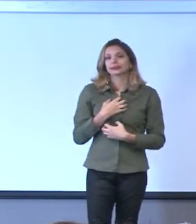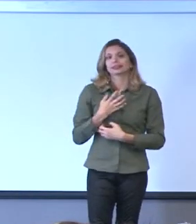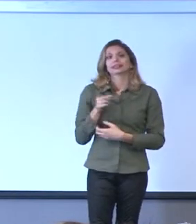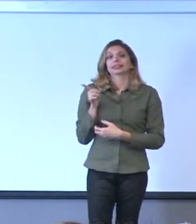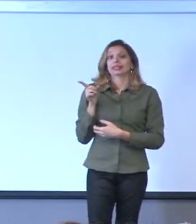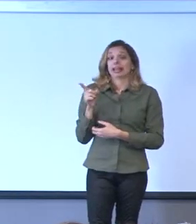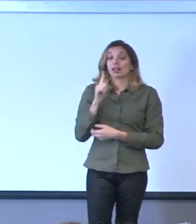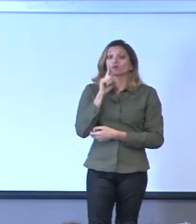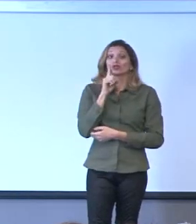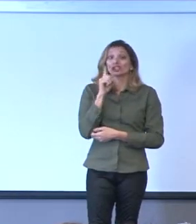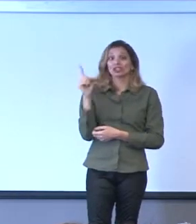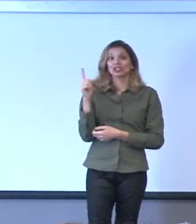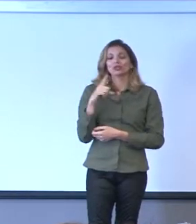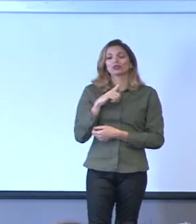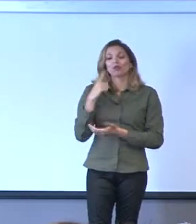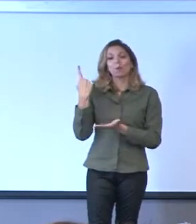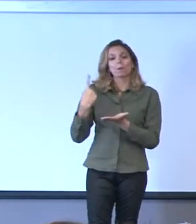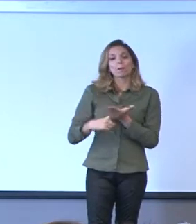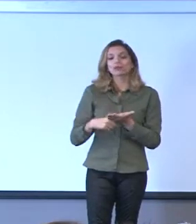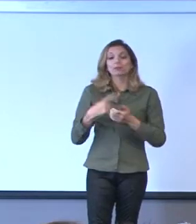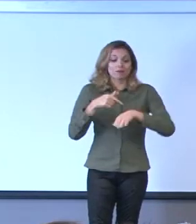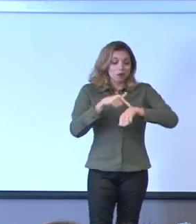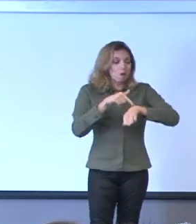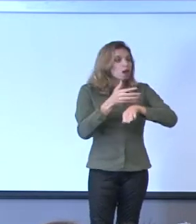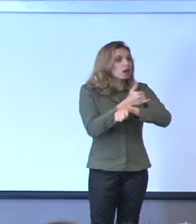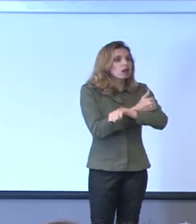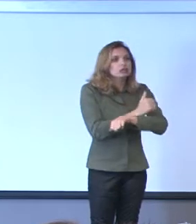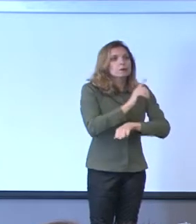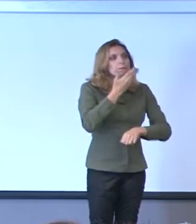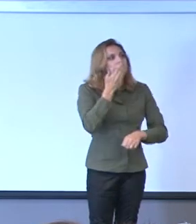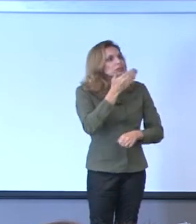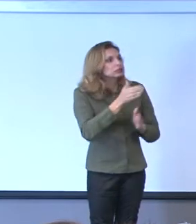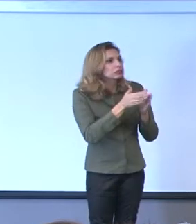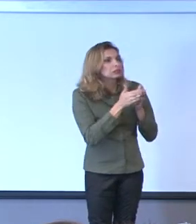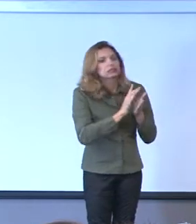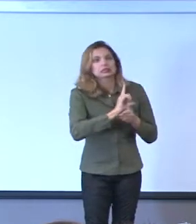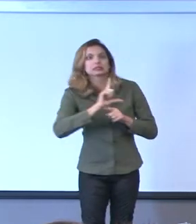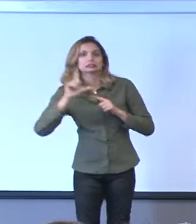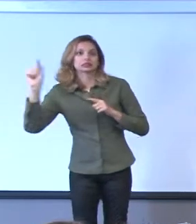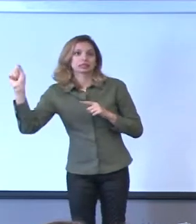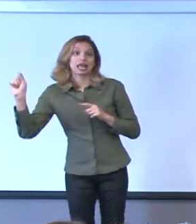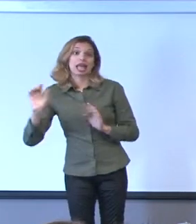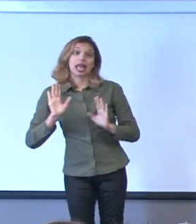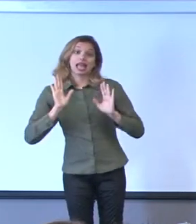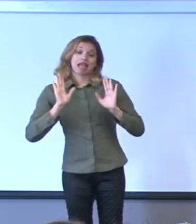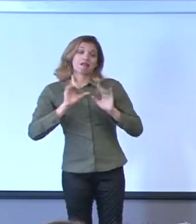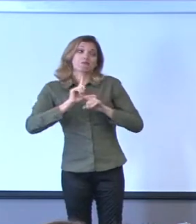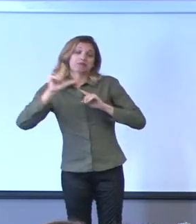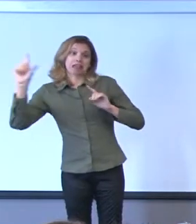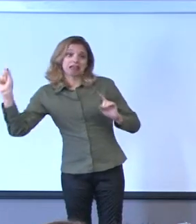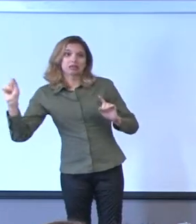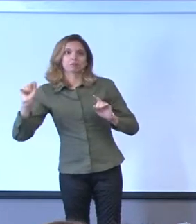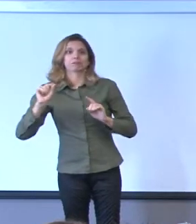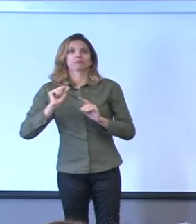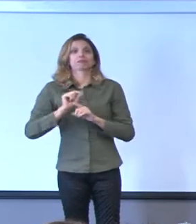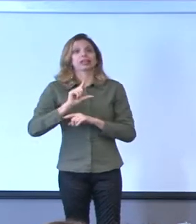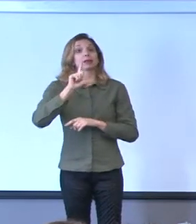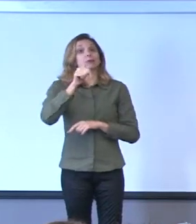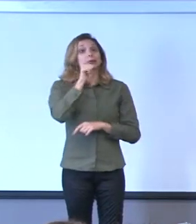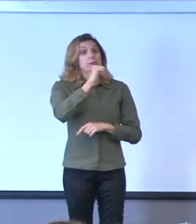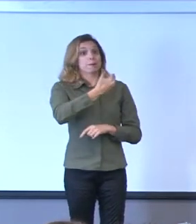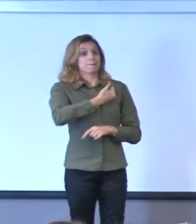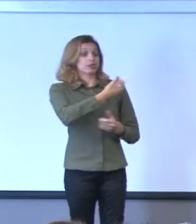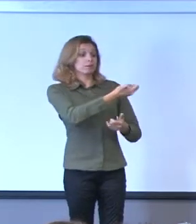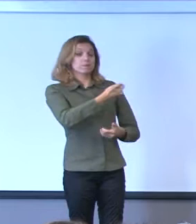E teve um dia que eu tinha um compromisso, eu precisei sair mais cedo, pedir licença. E diz a minha amiga, né, no dia seguinte ela veio me contar